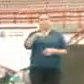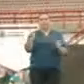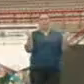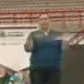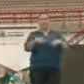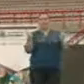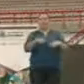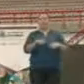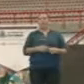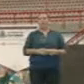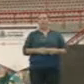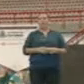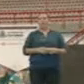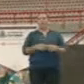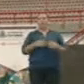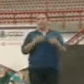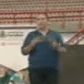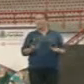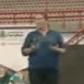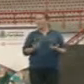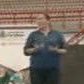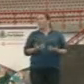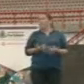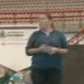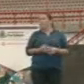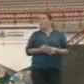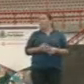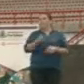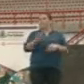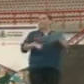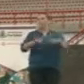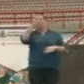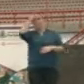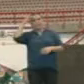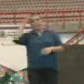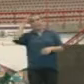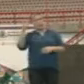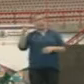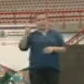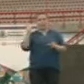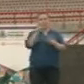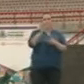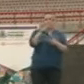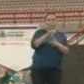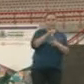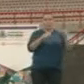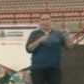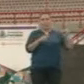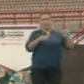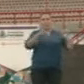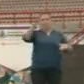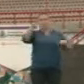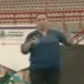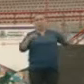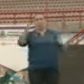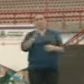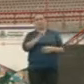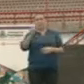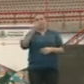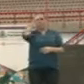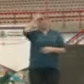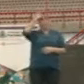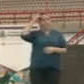A gente não associa em situações que tem uma pessoa que é mais influente do que outras. Isso é uma visão individualista. Se aquela pessoa